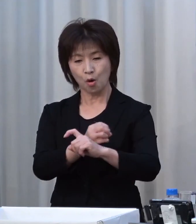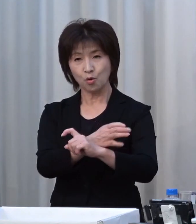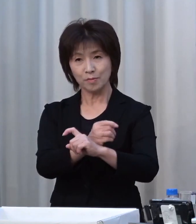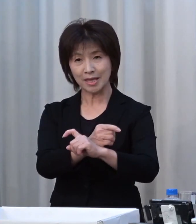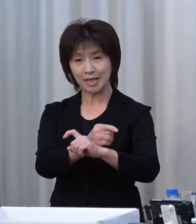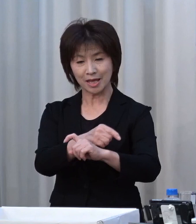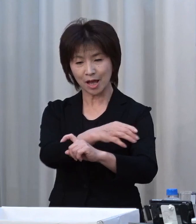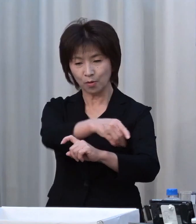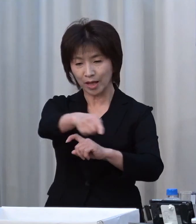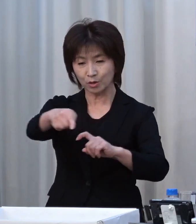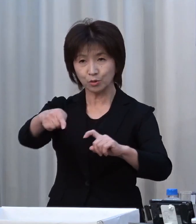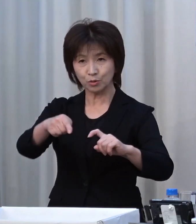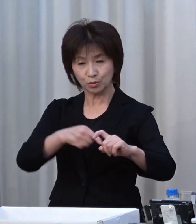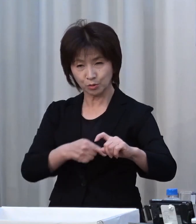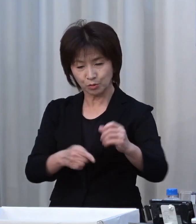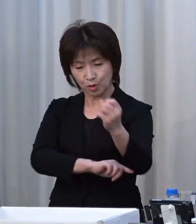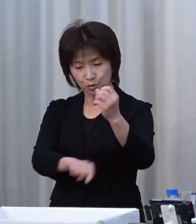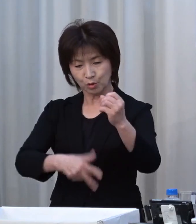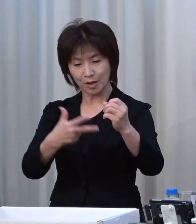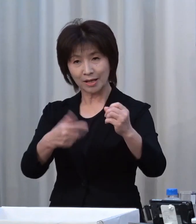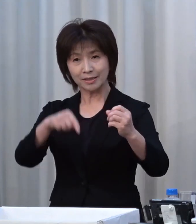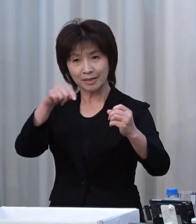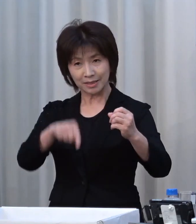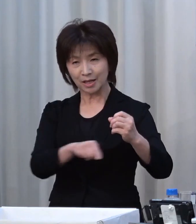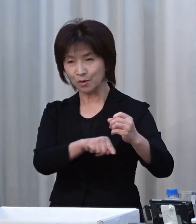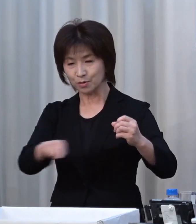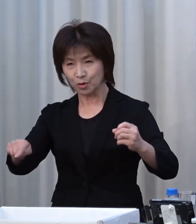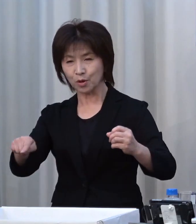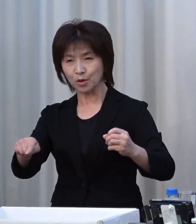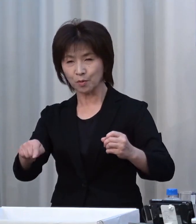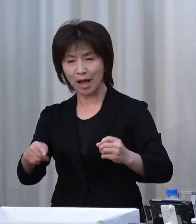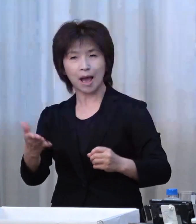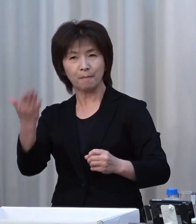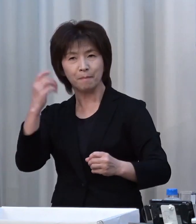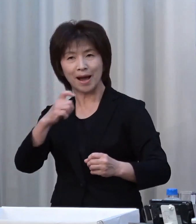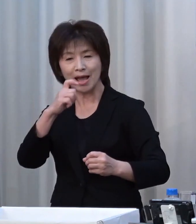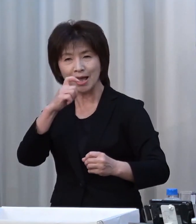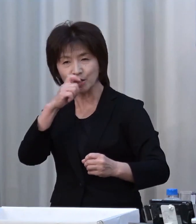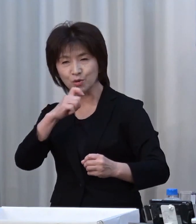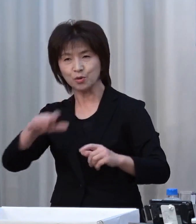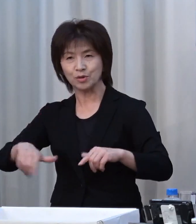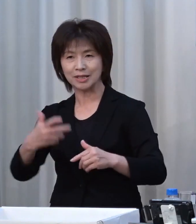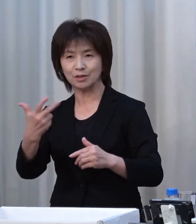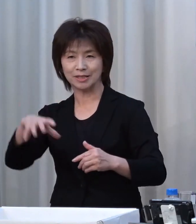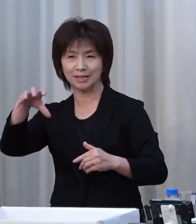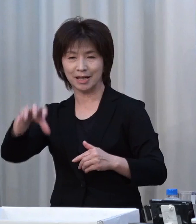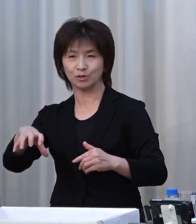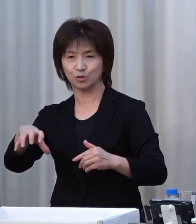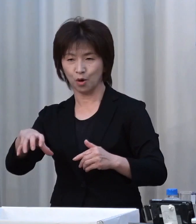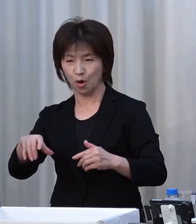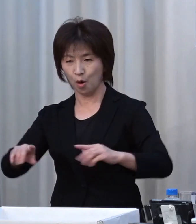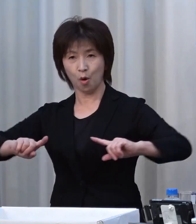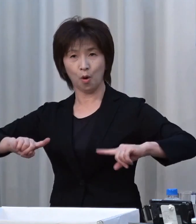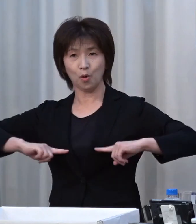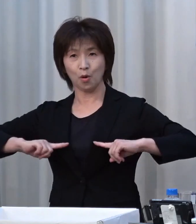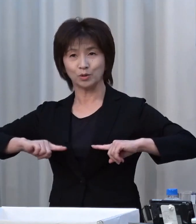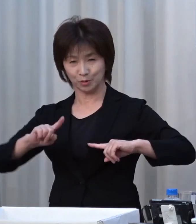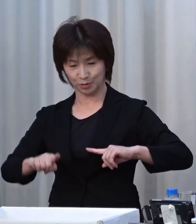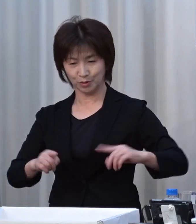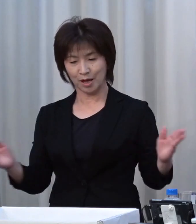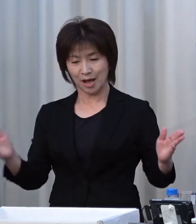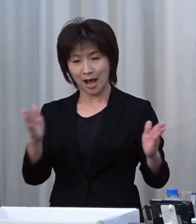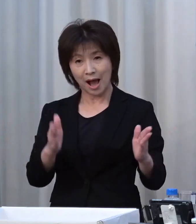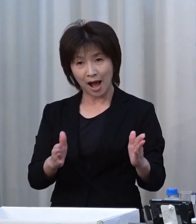返し、袖ヶ浦市内を通り、旧木更津市役所で、ゴールといたします。ハーフマラソン